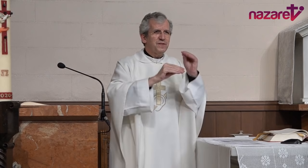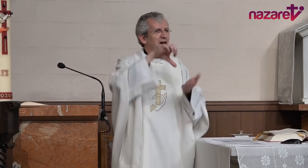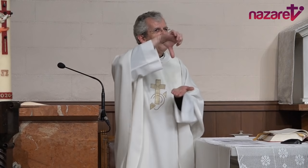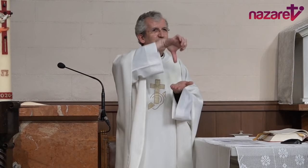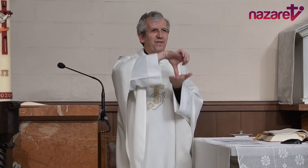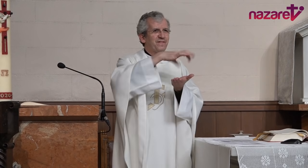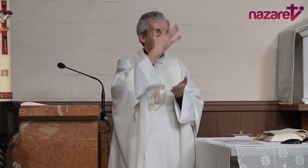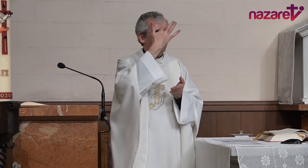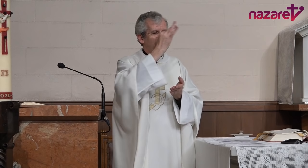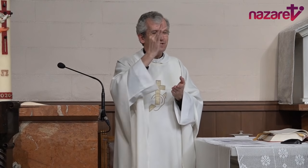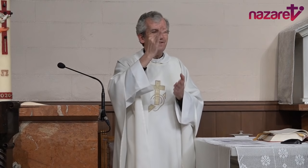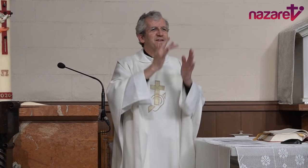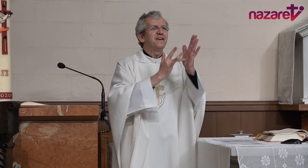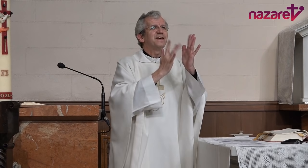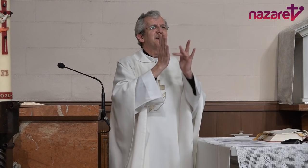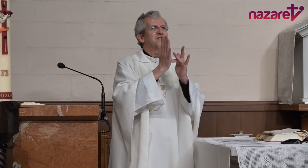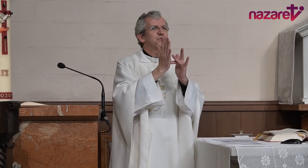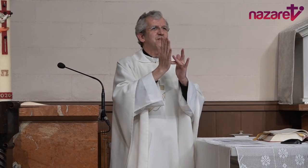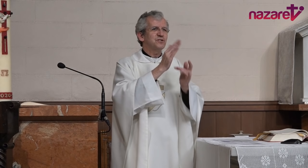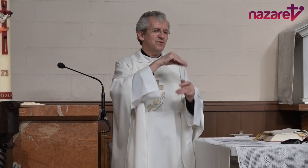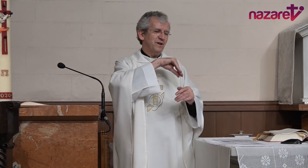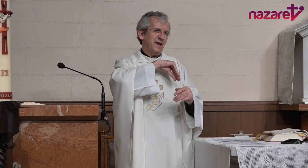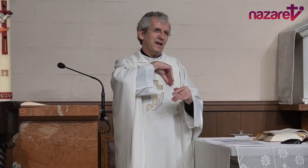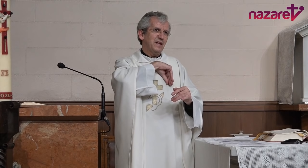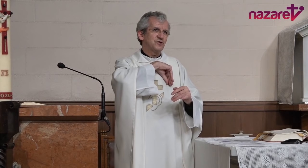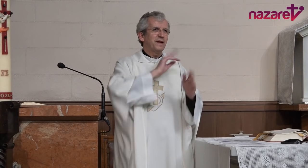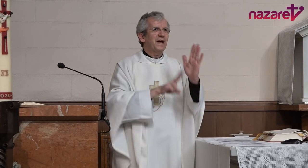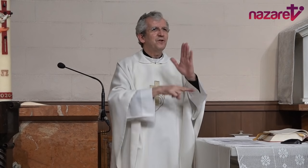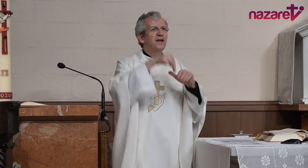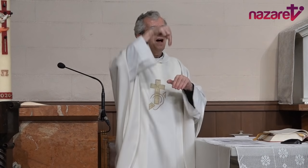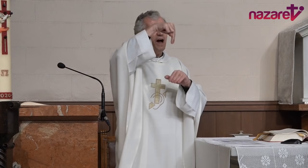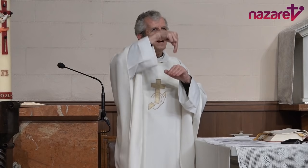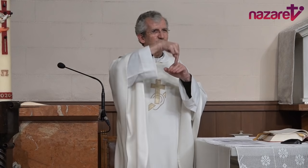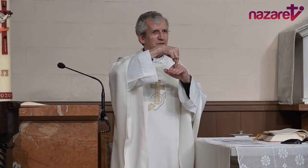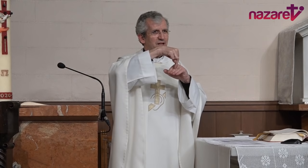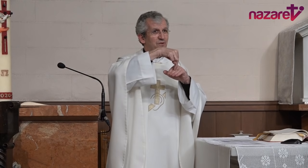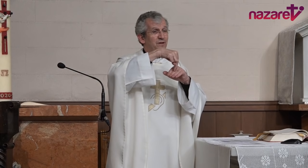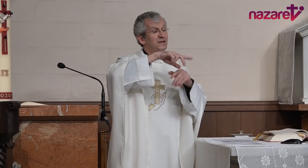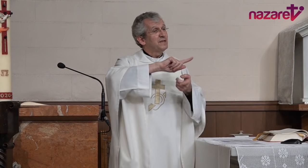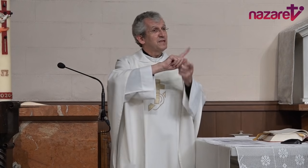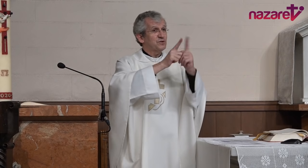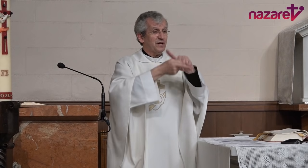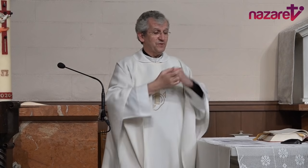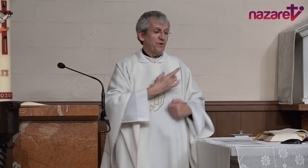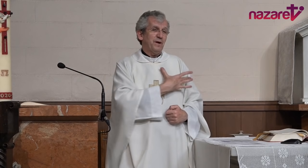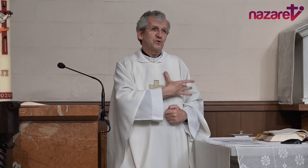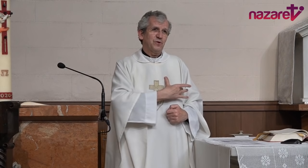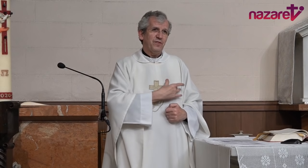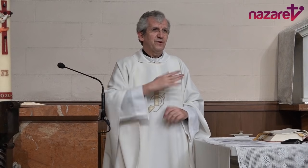anuncia lo central de nuestra fe, que Jesucristo, el que ellos mataron, ha resucitado. Y eso transforma los